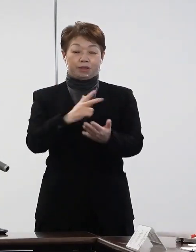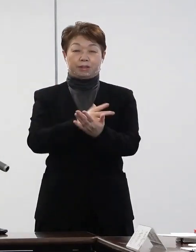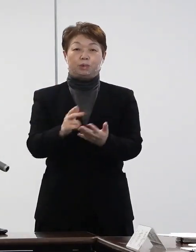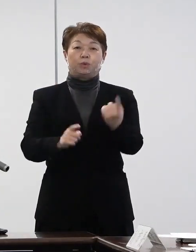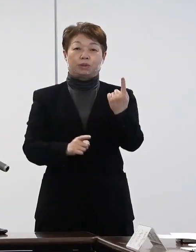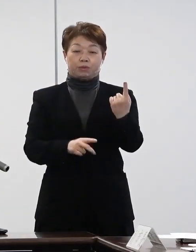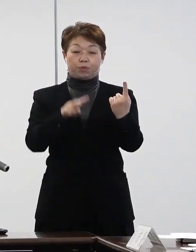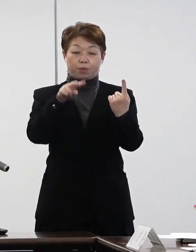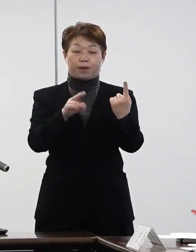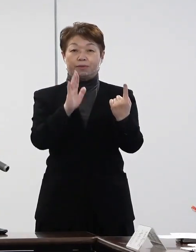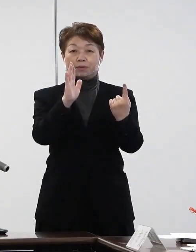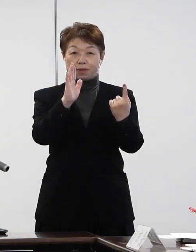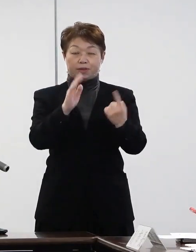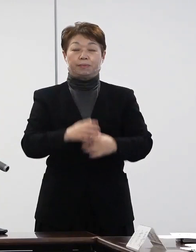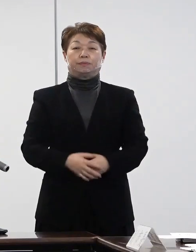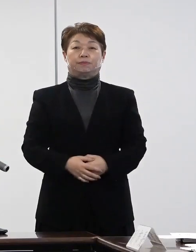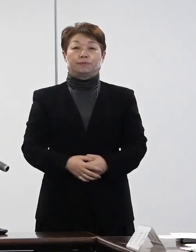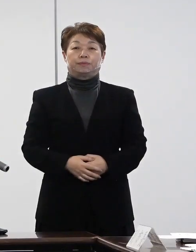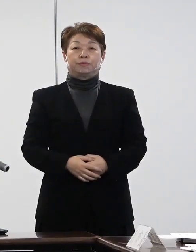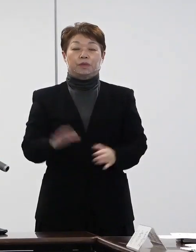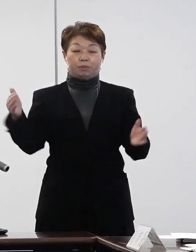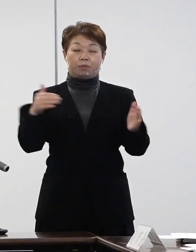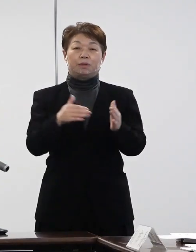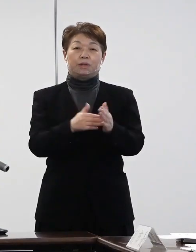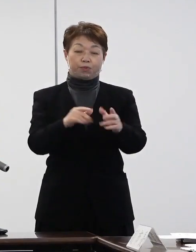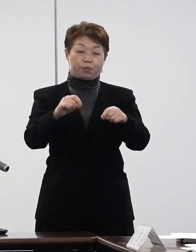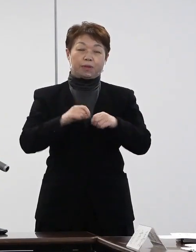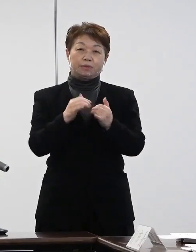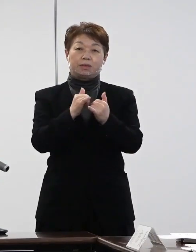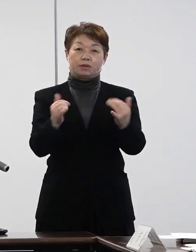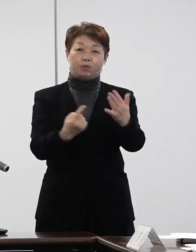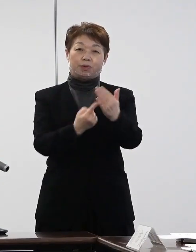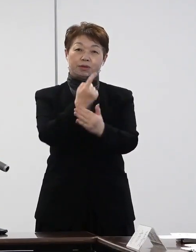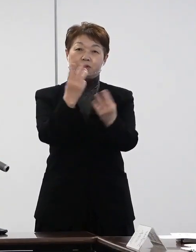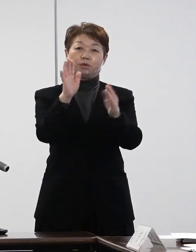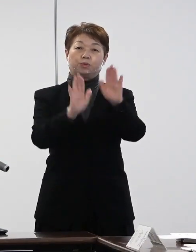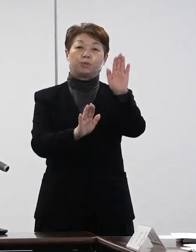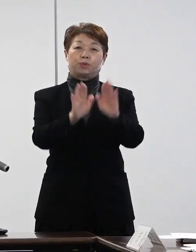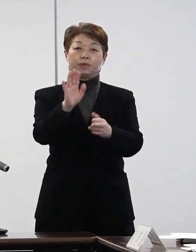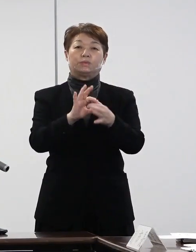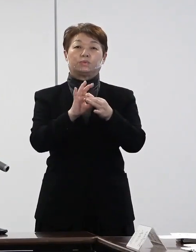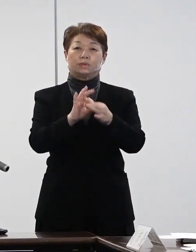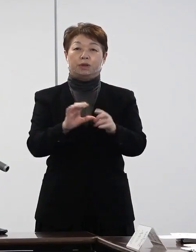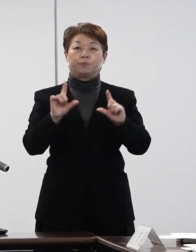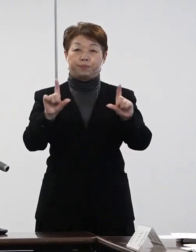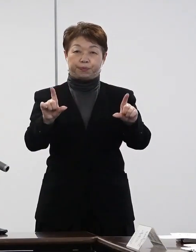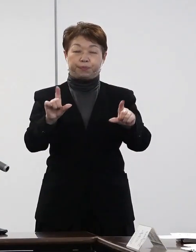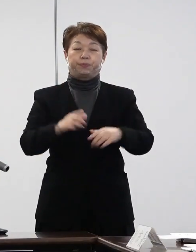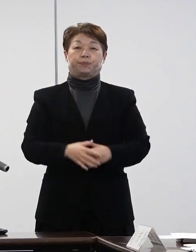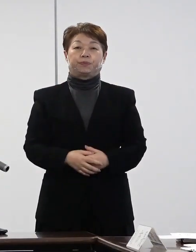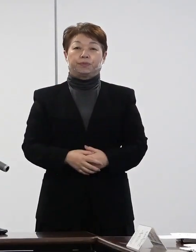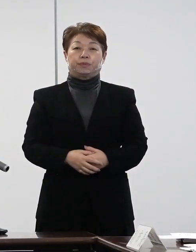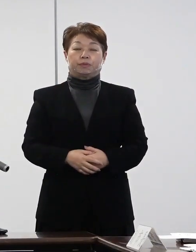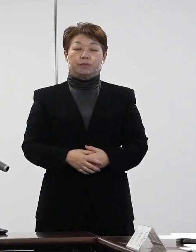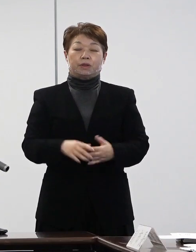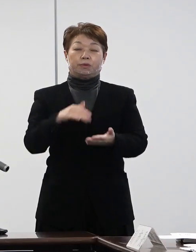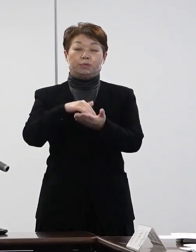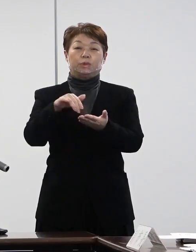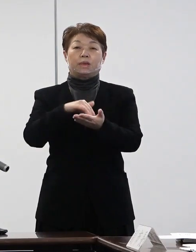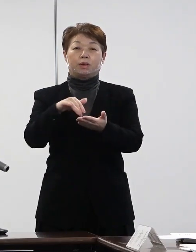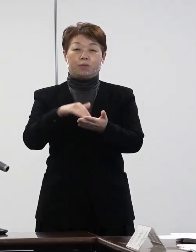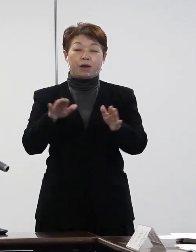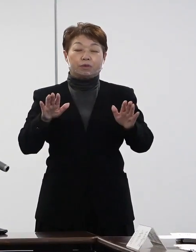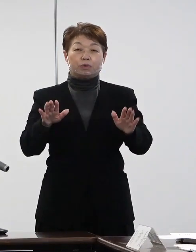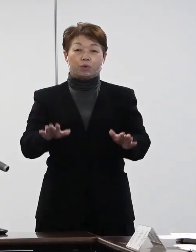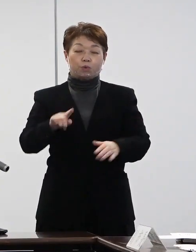をご覧ください。はじめにこれまでの感染者の発生状況についてです。感染者の累計は本